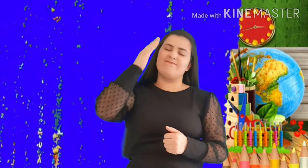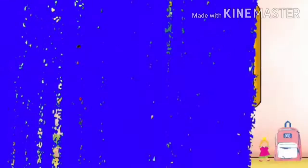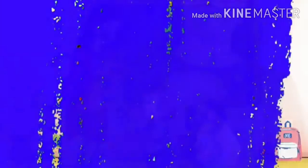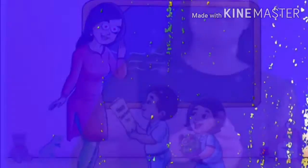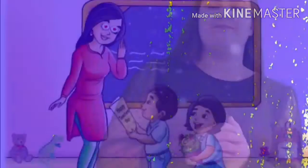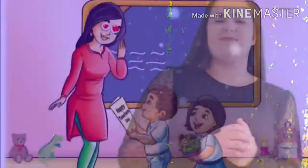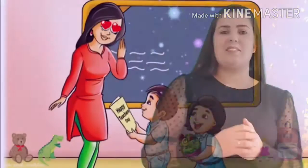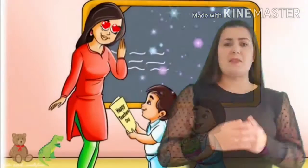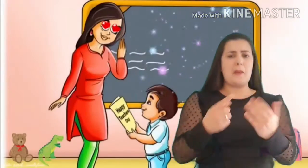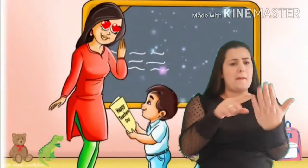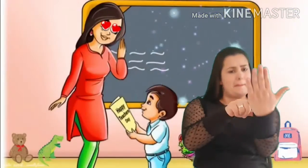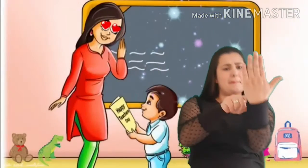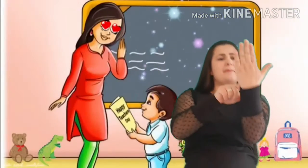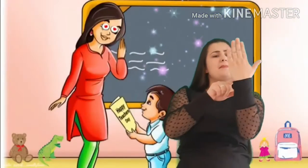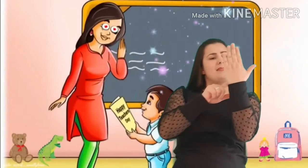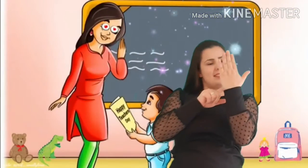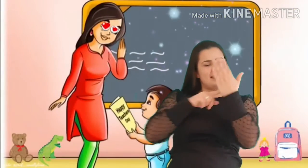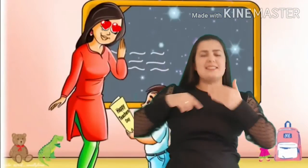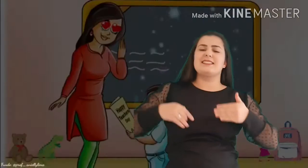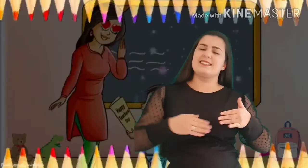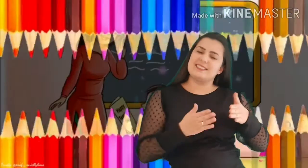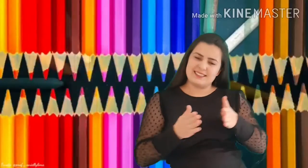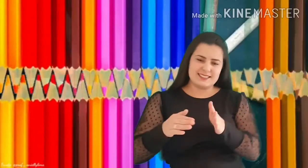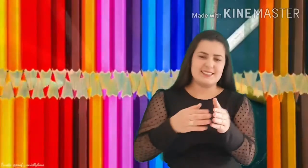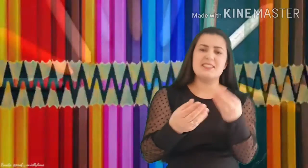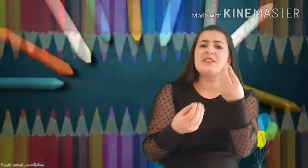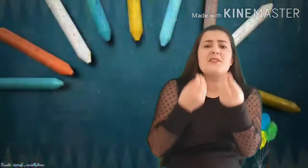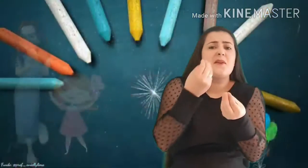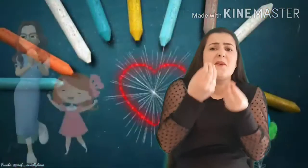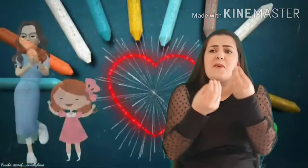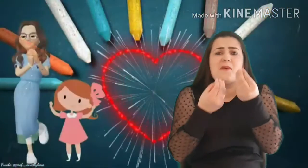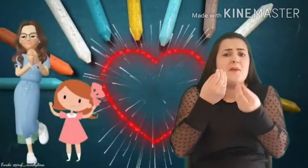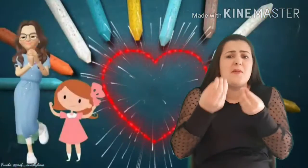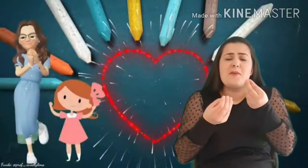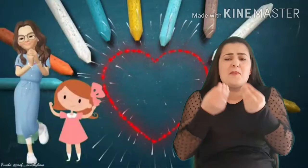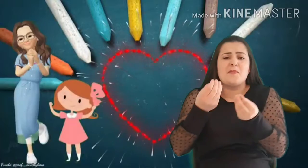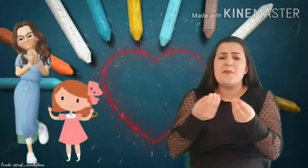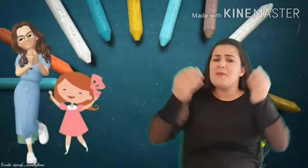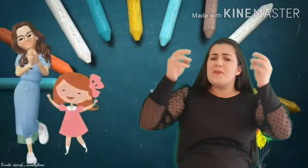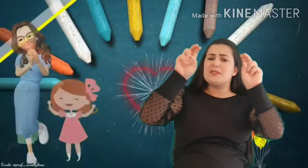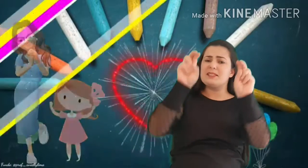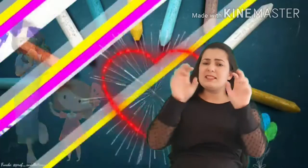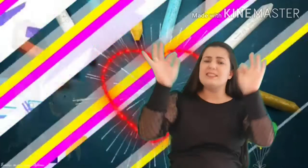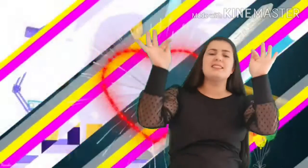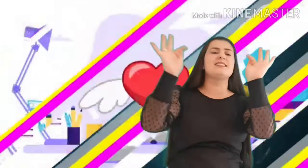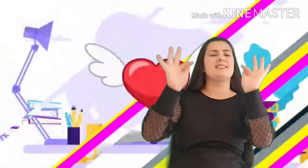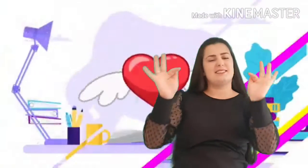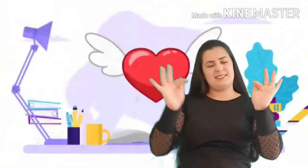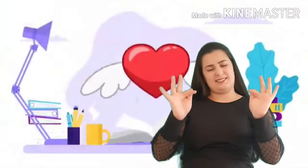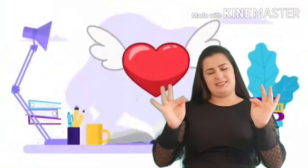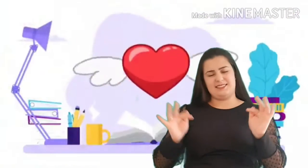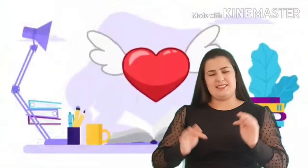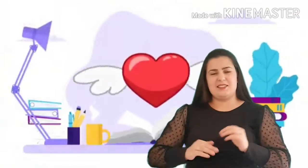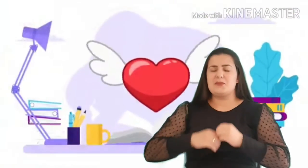sei. Me mostrou o caminho e como fazer para ser feliz. Tudo